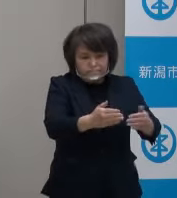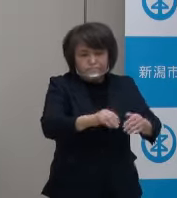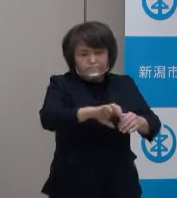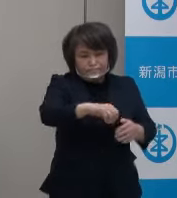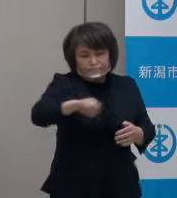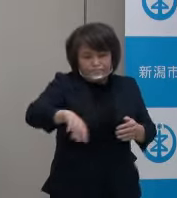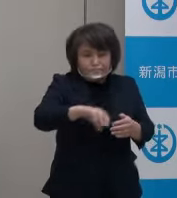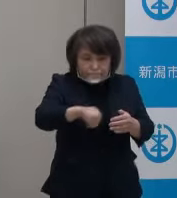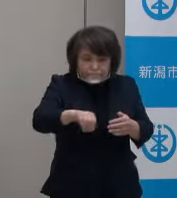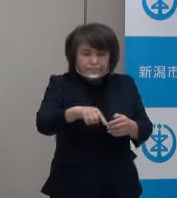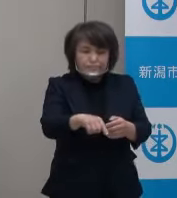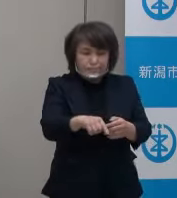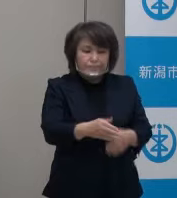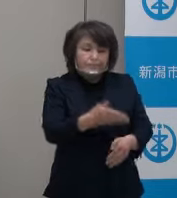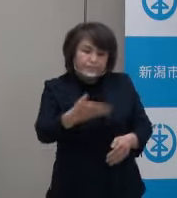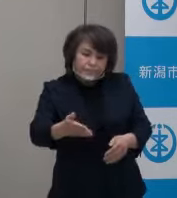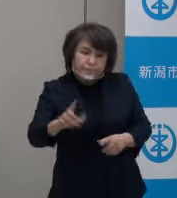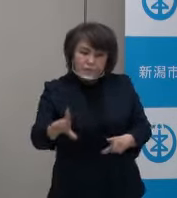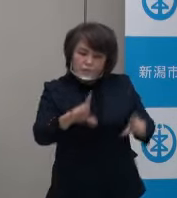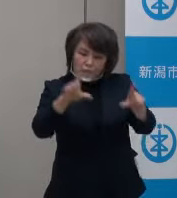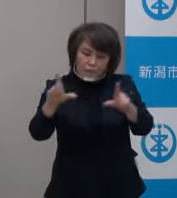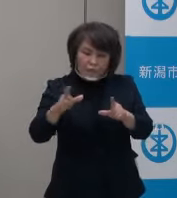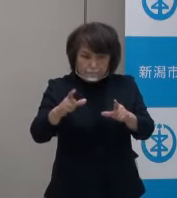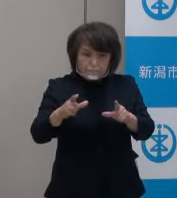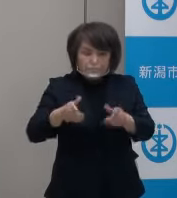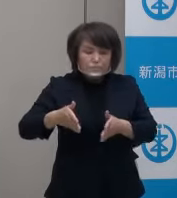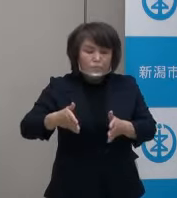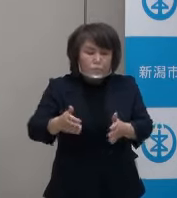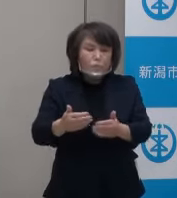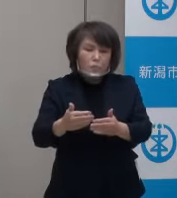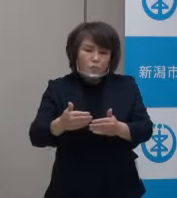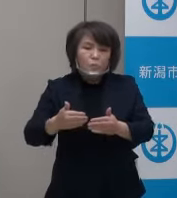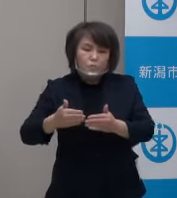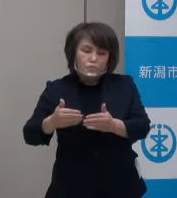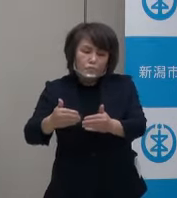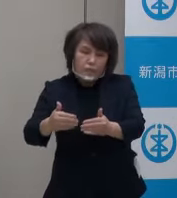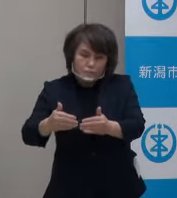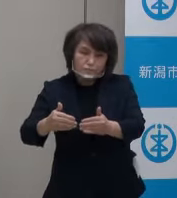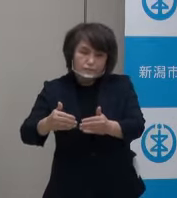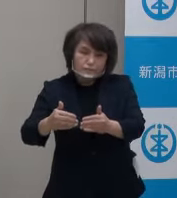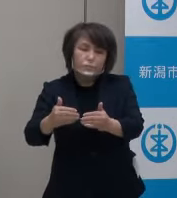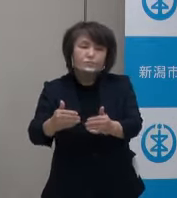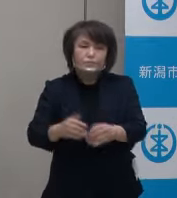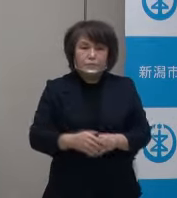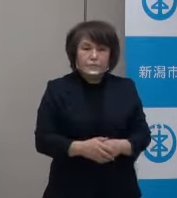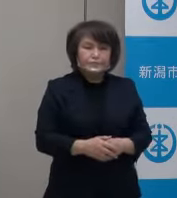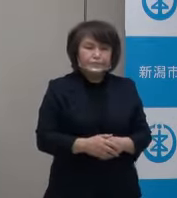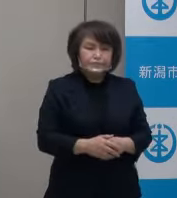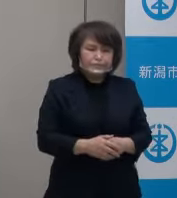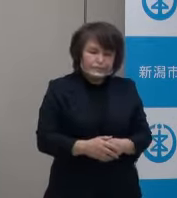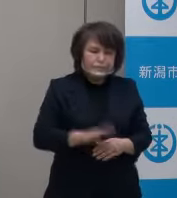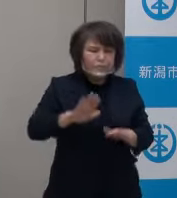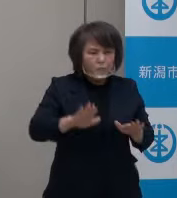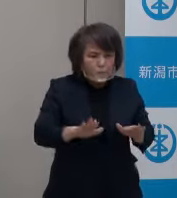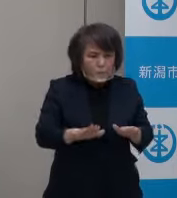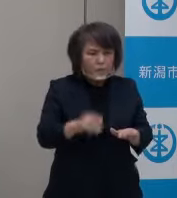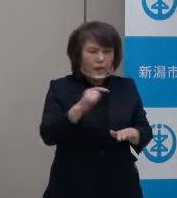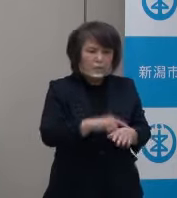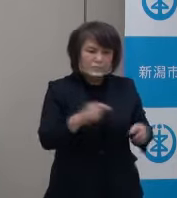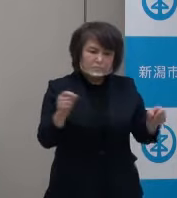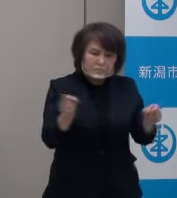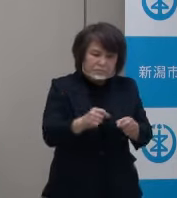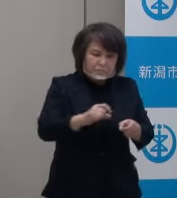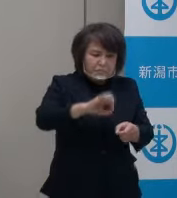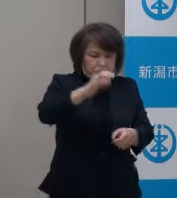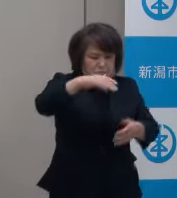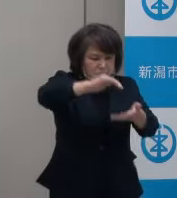進め、順次生活道路の除雪を行うこととしています。しかしながら、この度は短時間で